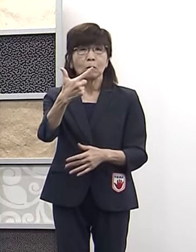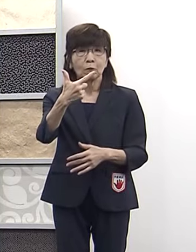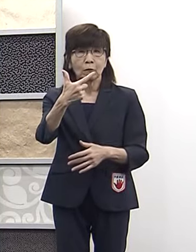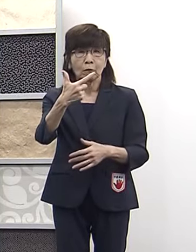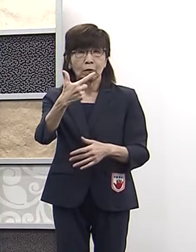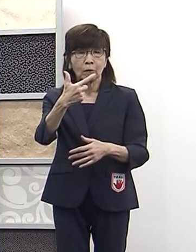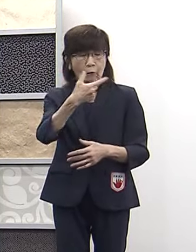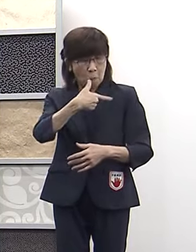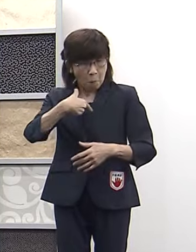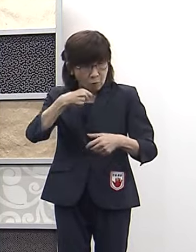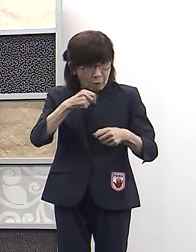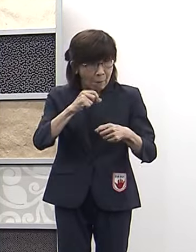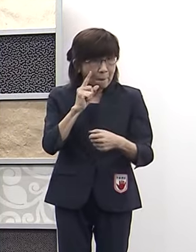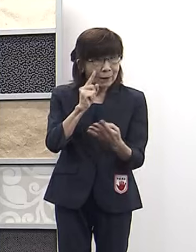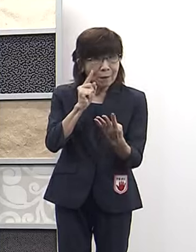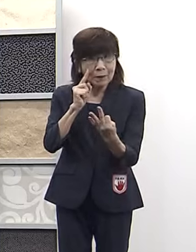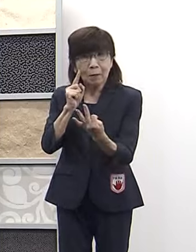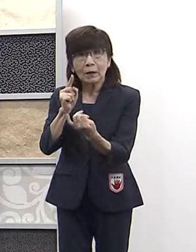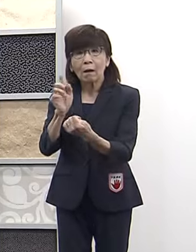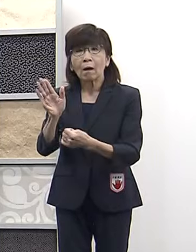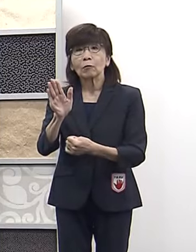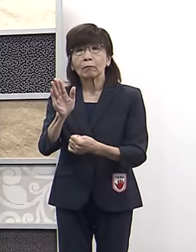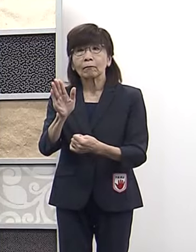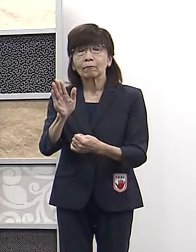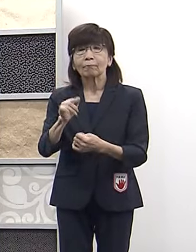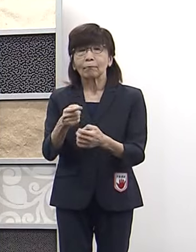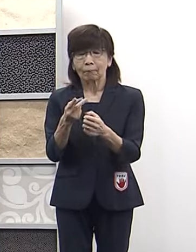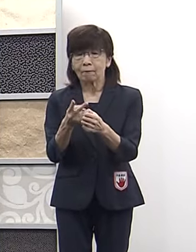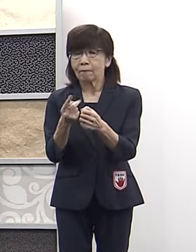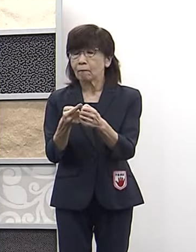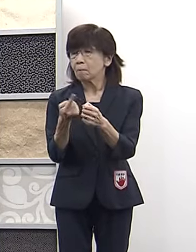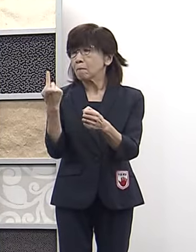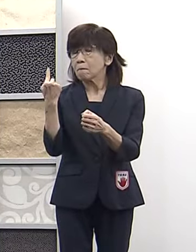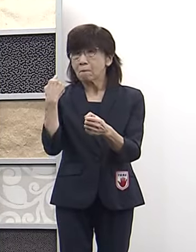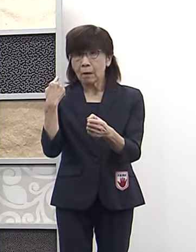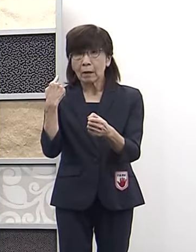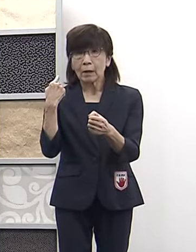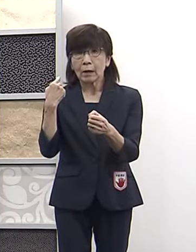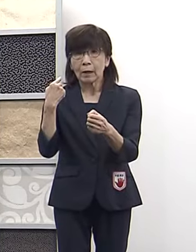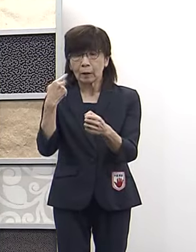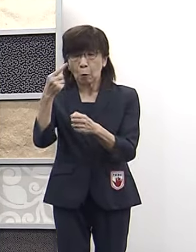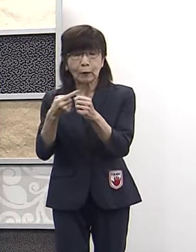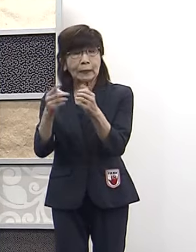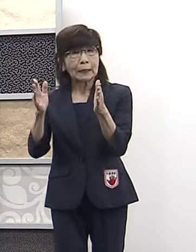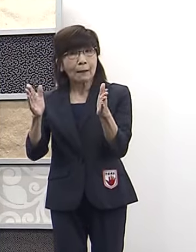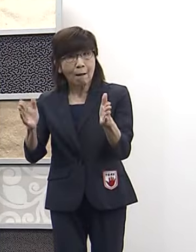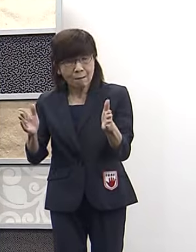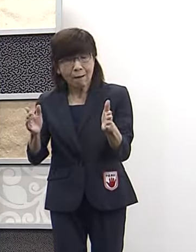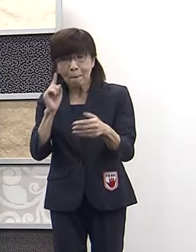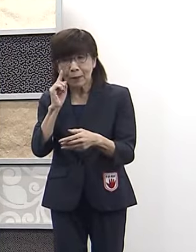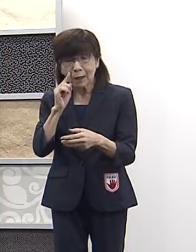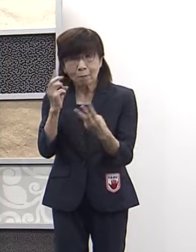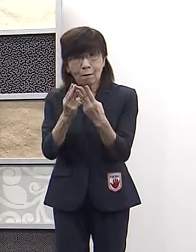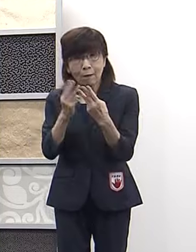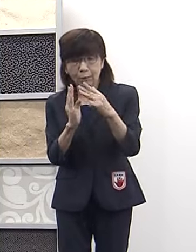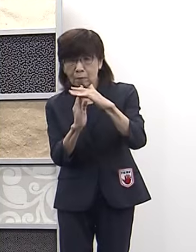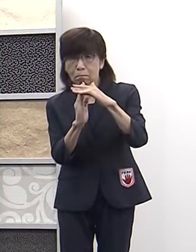226頭、となりまして、これはですね、すでに前年度の年間頭数を上回る状況となっております。